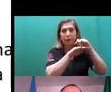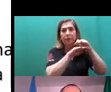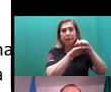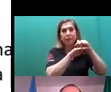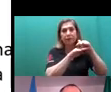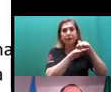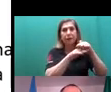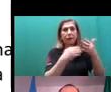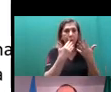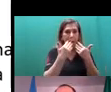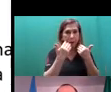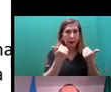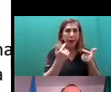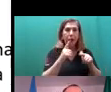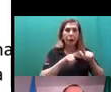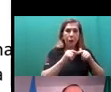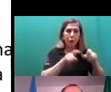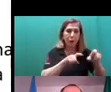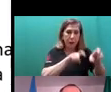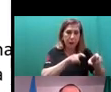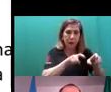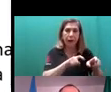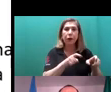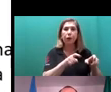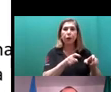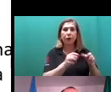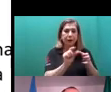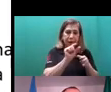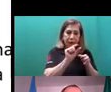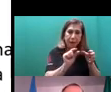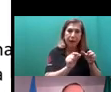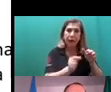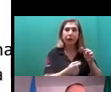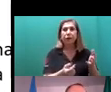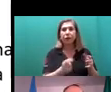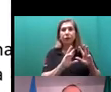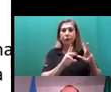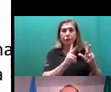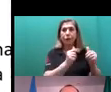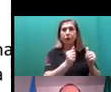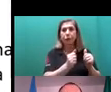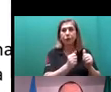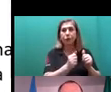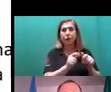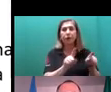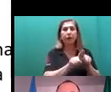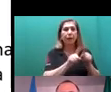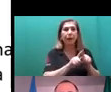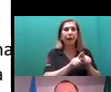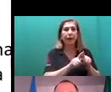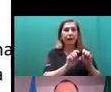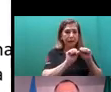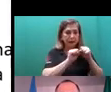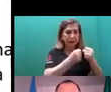de sementes e insumos agrícolas, bancos municipais de alimentos, por exemplo, e também a biossegurança em áreas